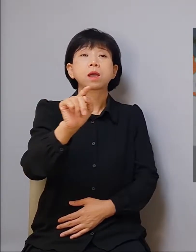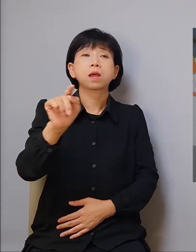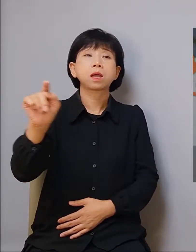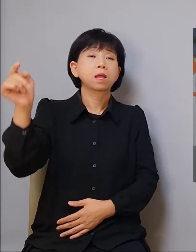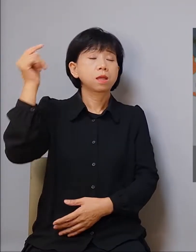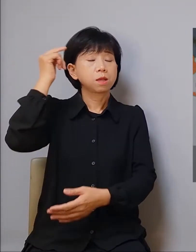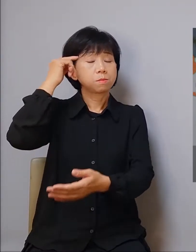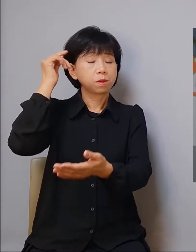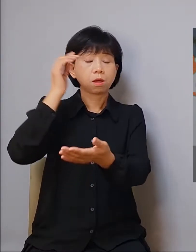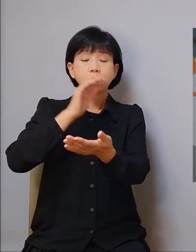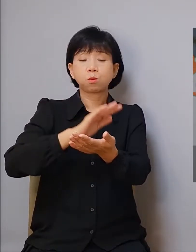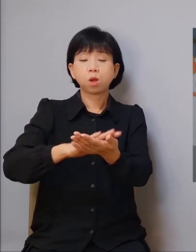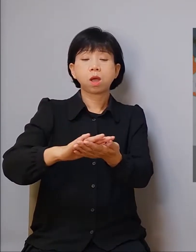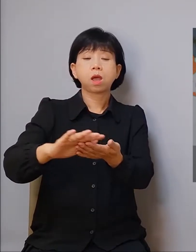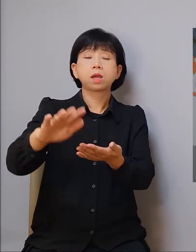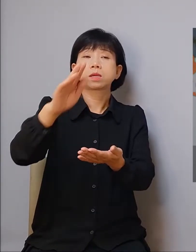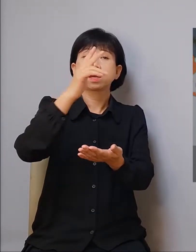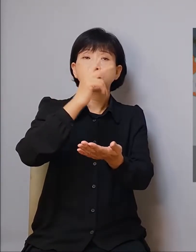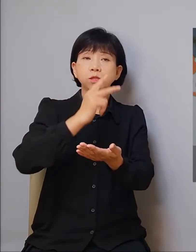보라.